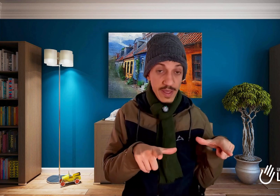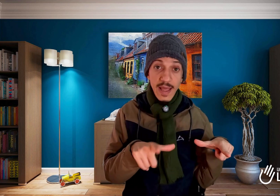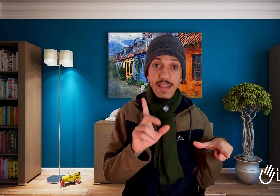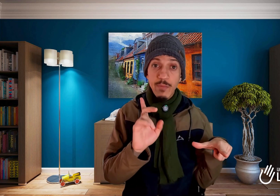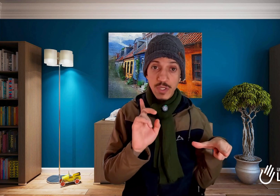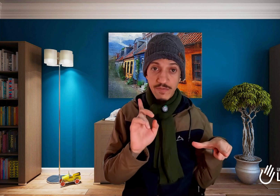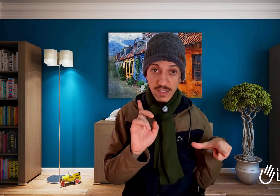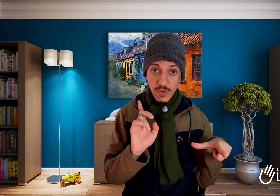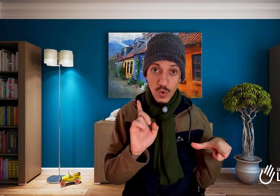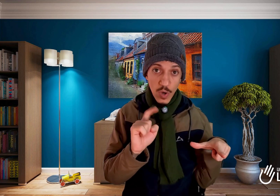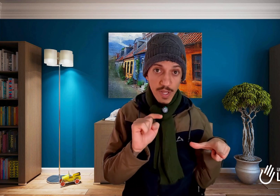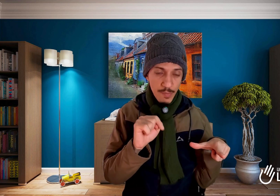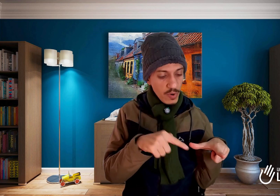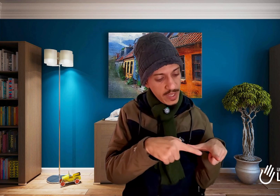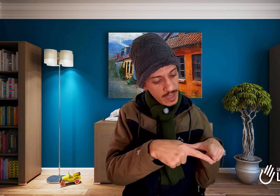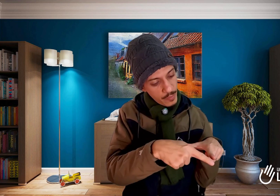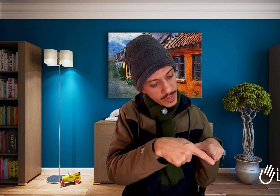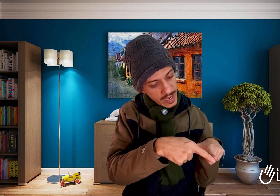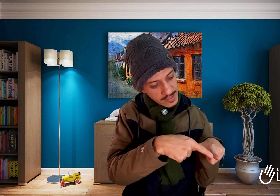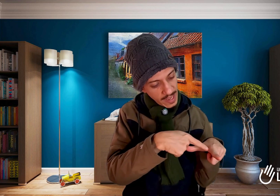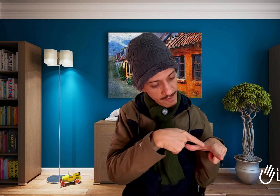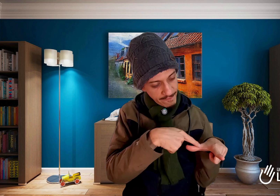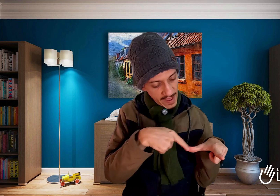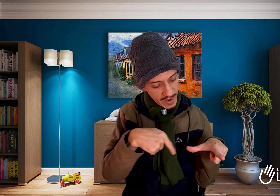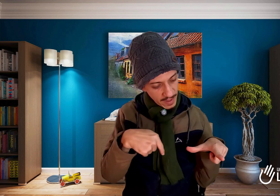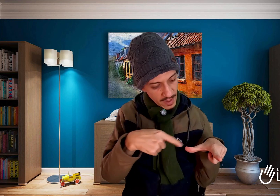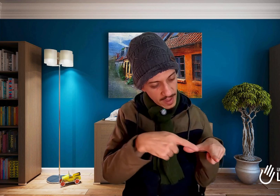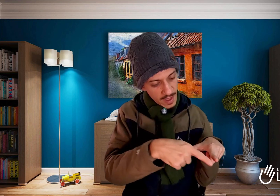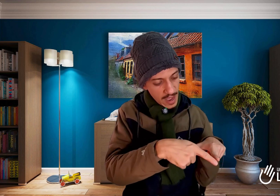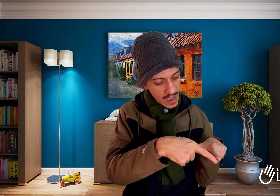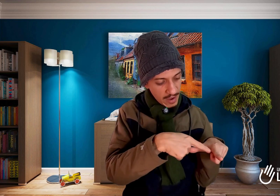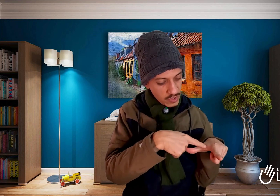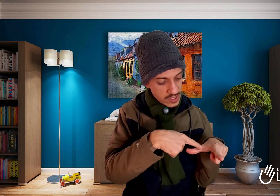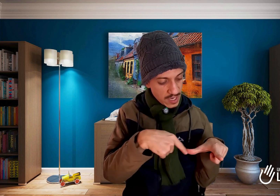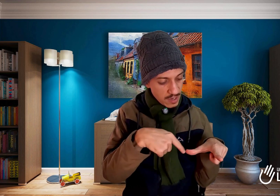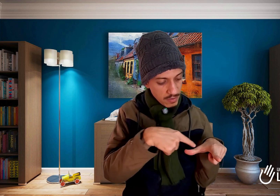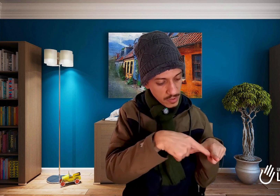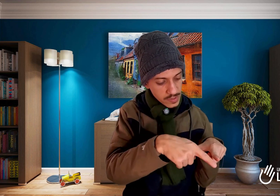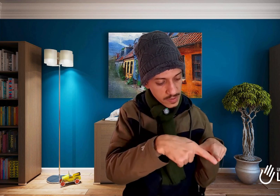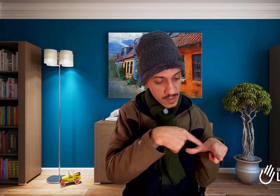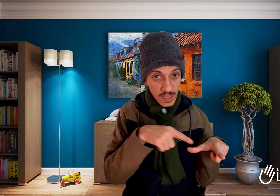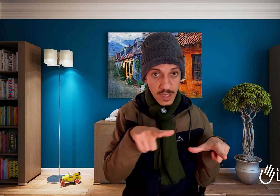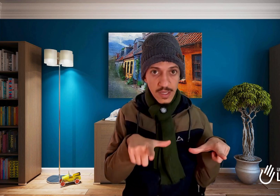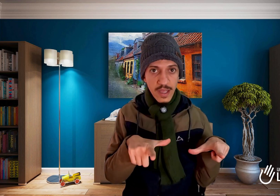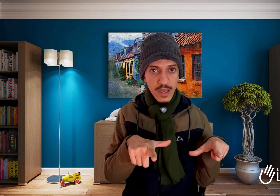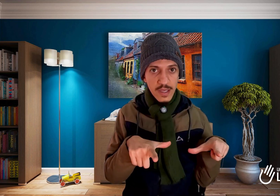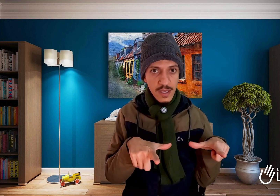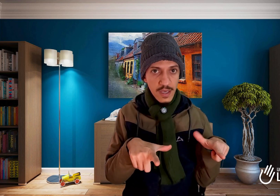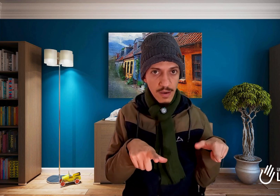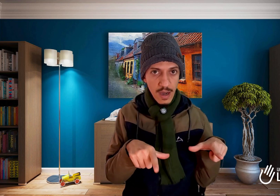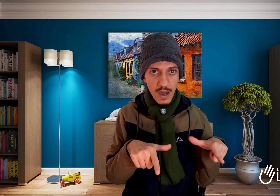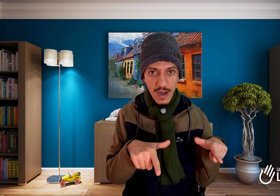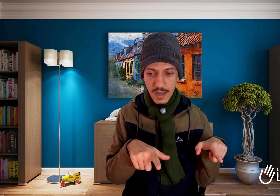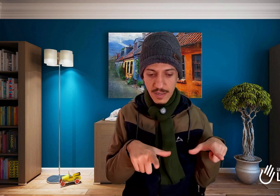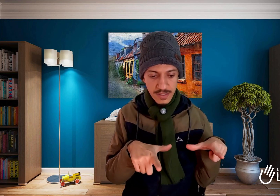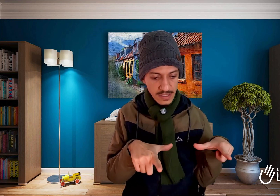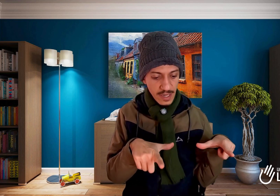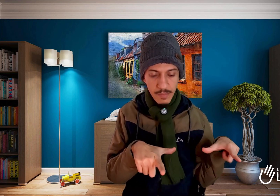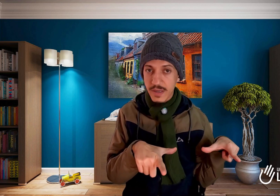tem motivação icônica por quê? Porque ele se refere aos ângulos que tem aqui as cerâmicas no